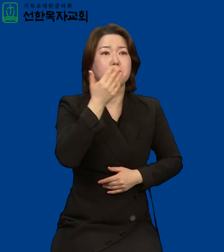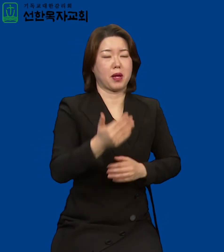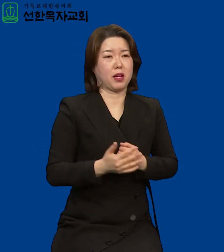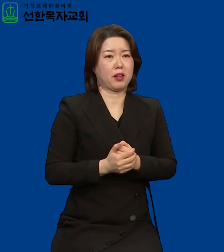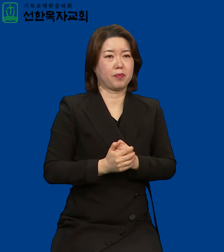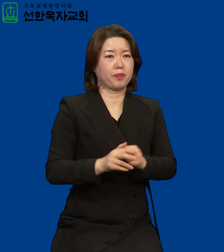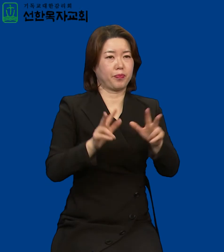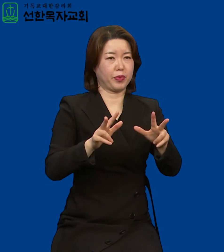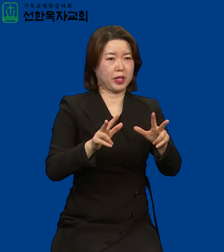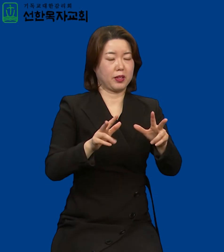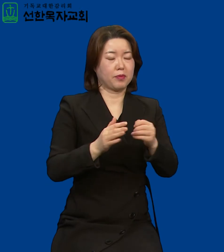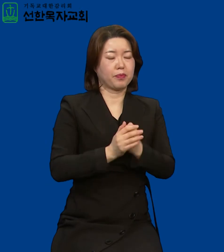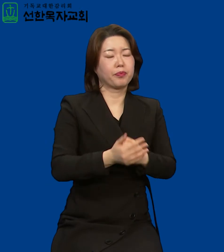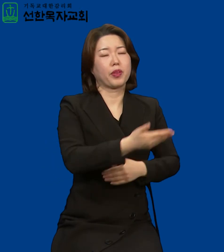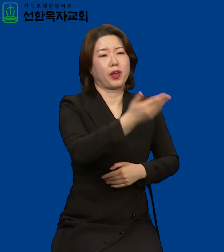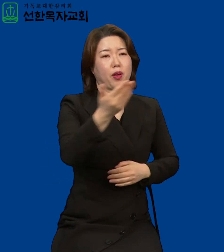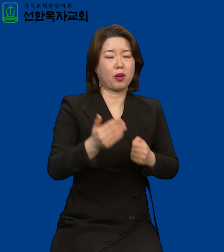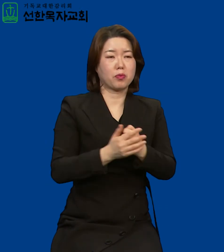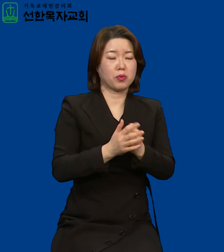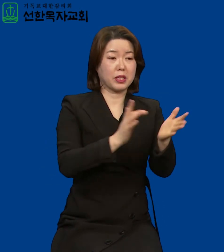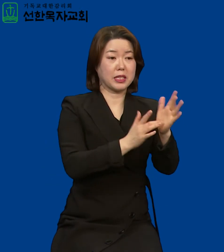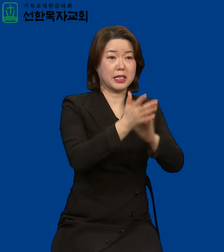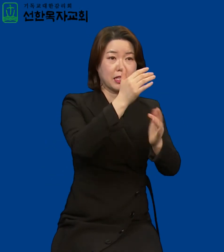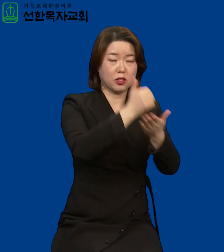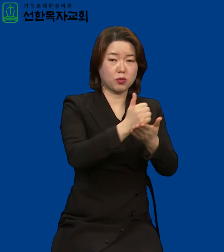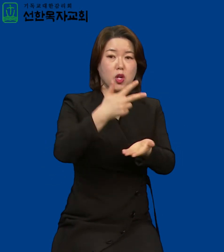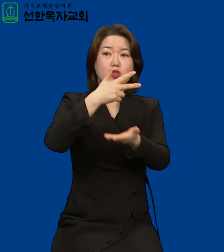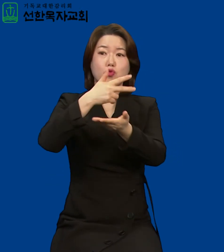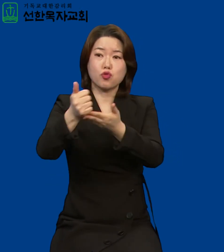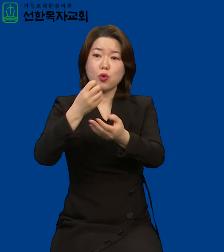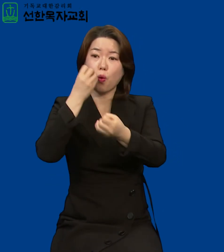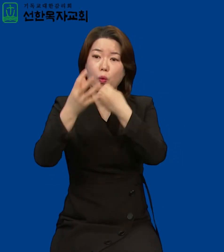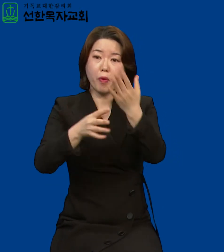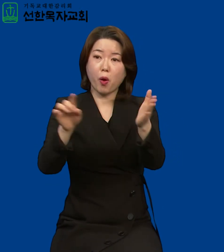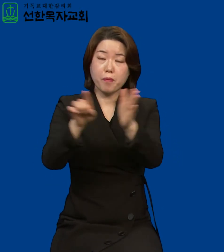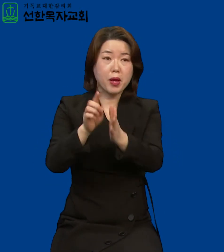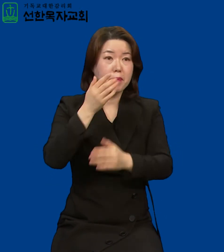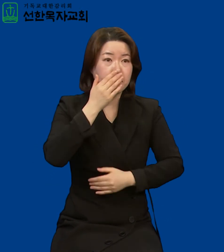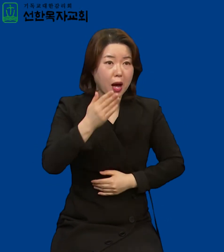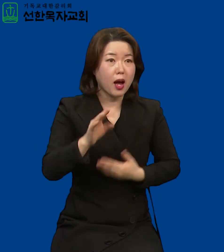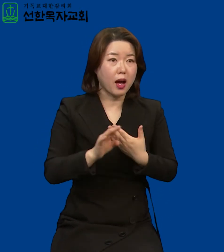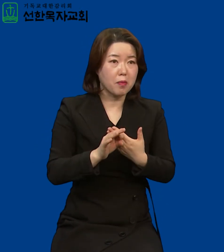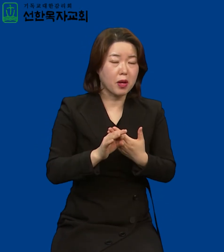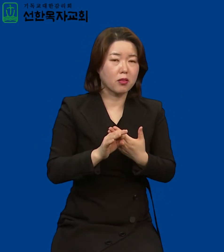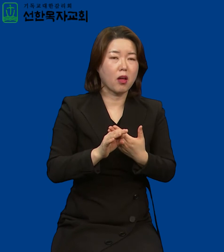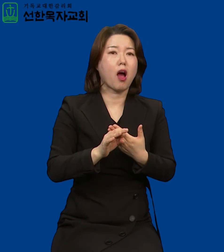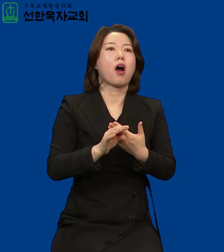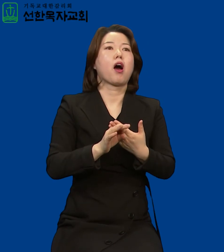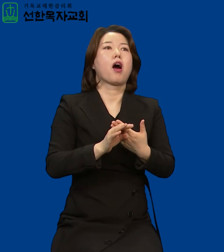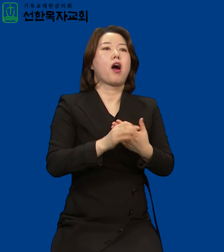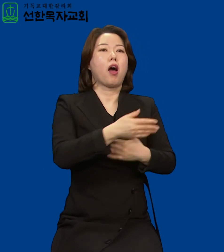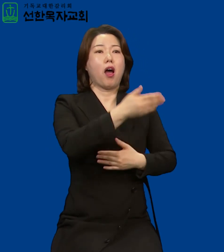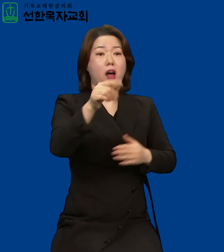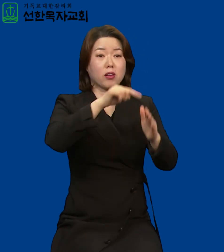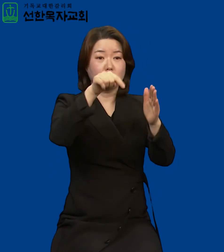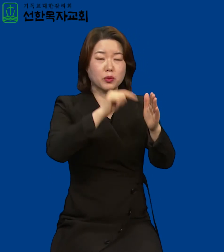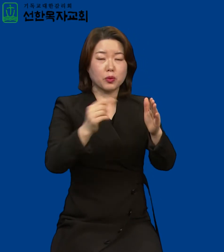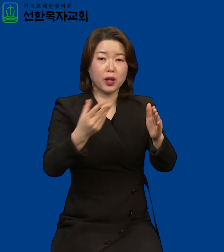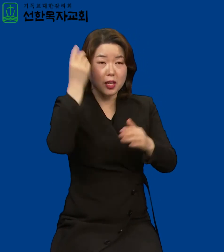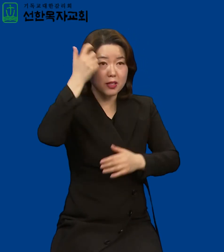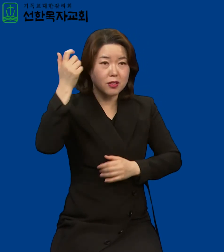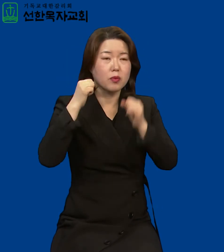여러분, 예수님을 주님이라고 고백하고 믿어지면 이 성령께서 계신 증거예요.